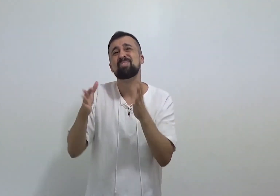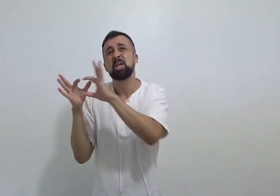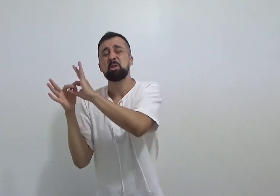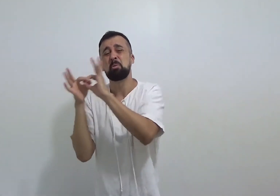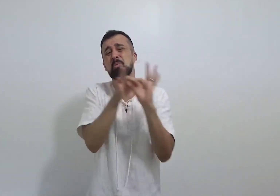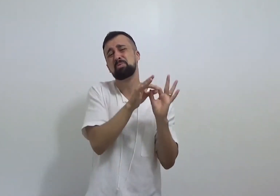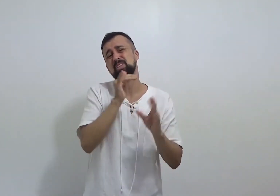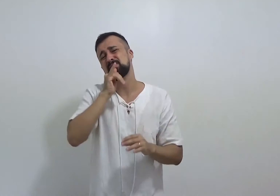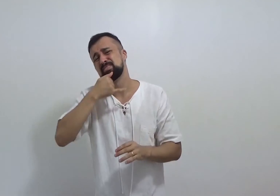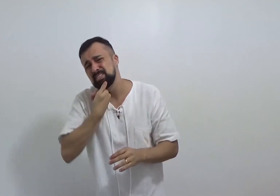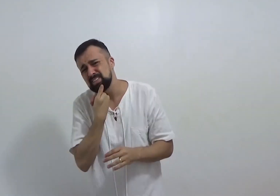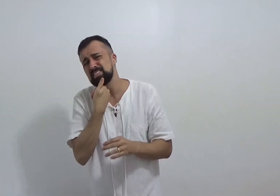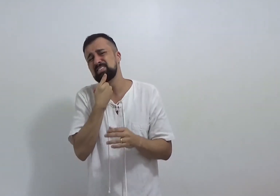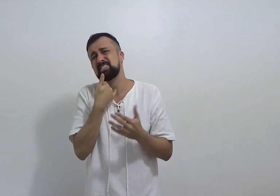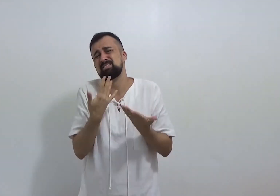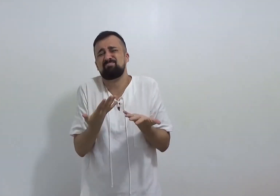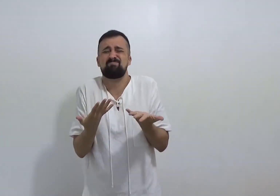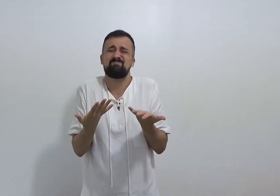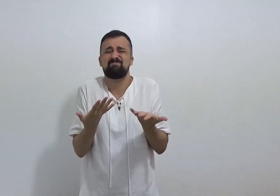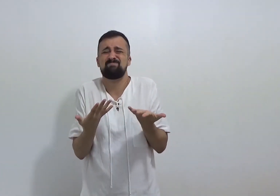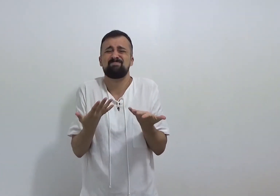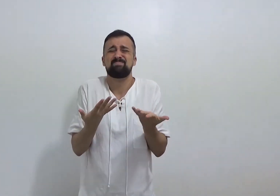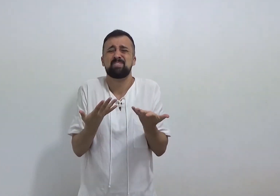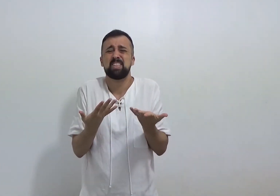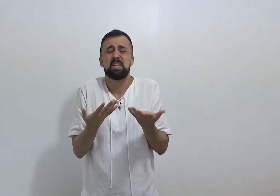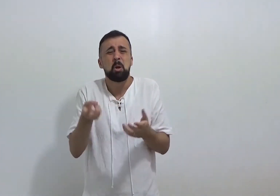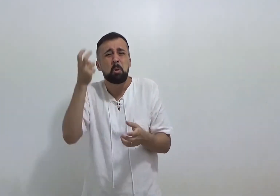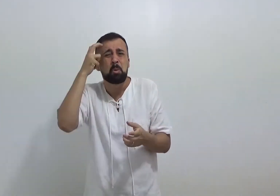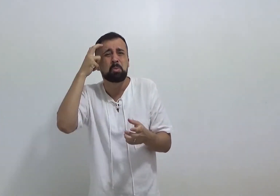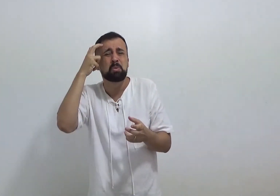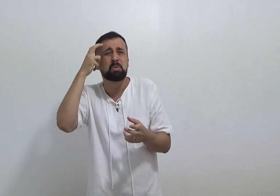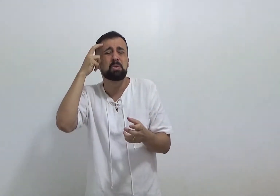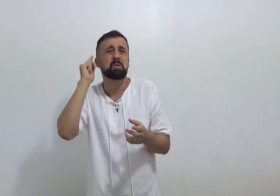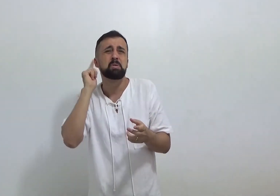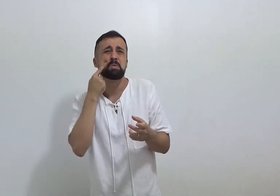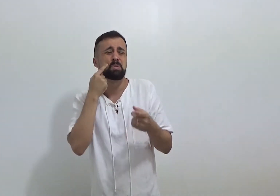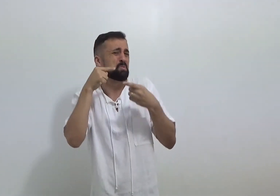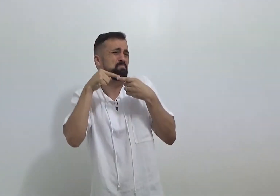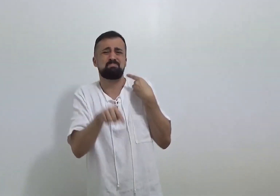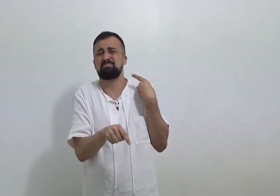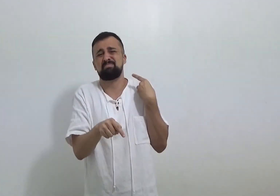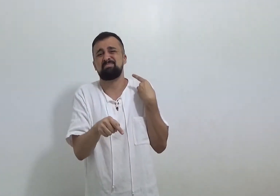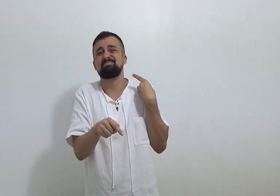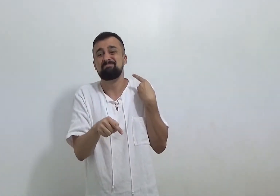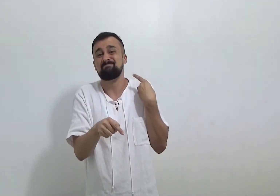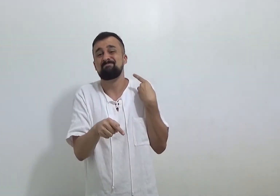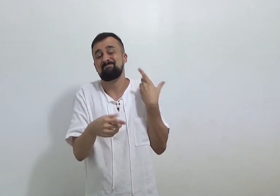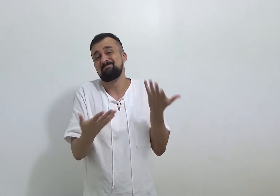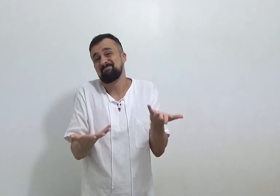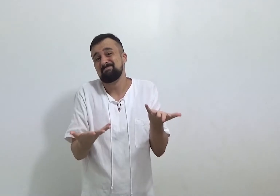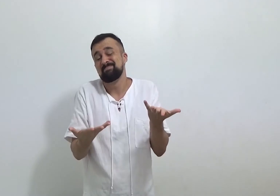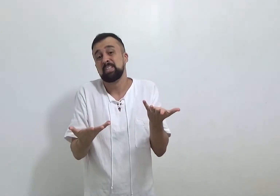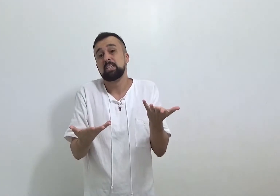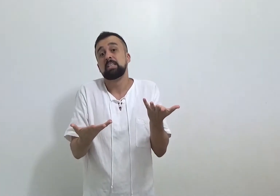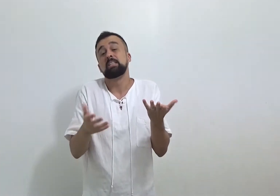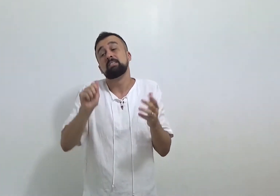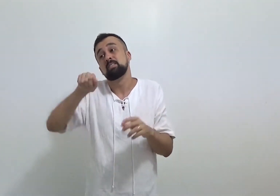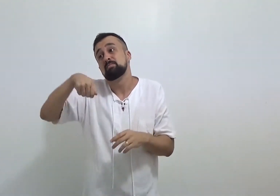R, a língua vibrando. Então, é um contexto triste e sofrido e